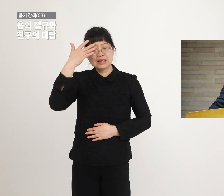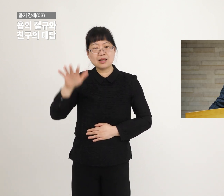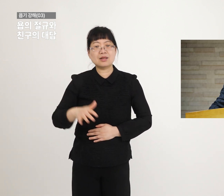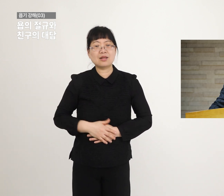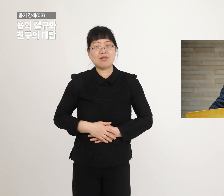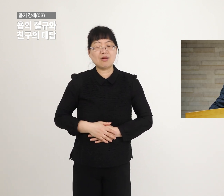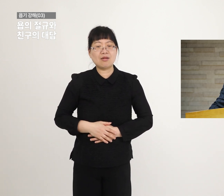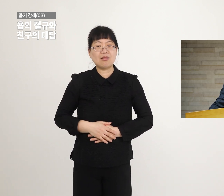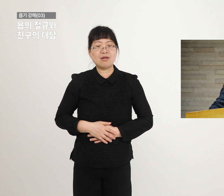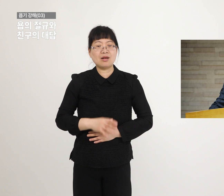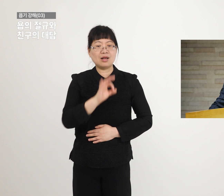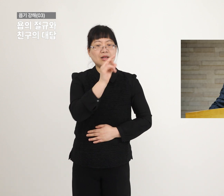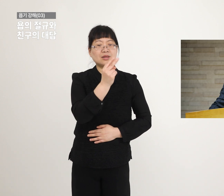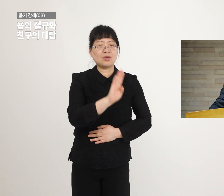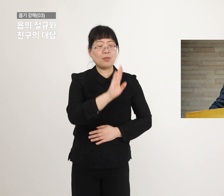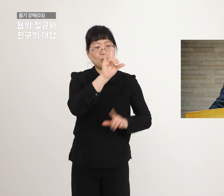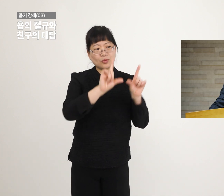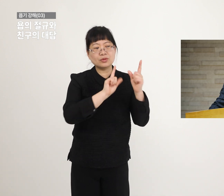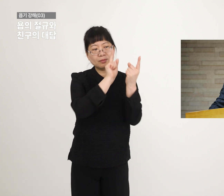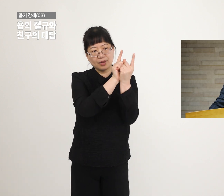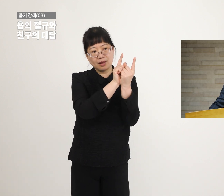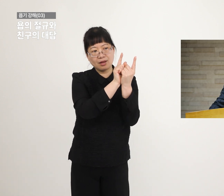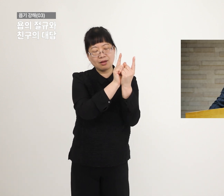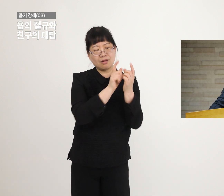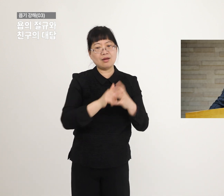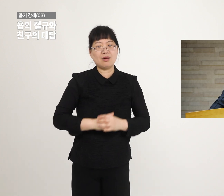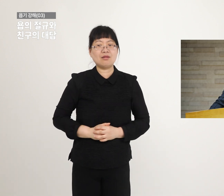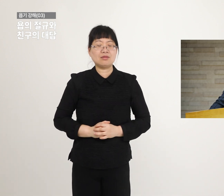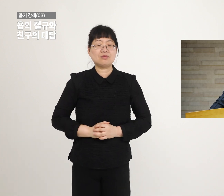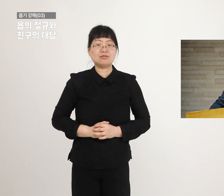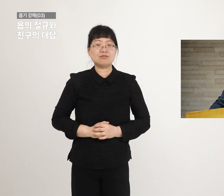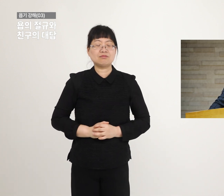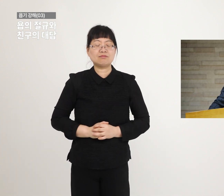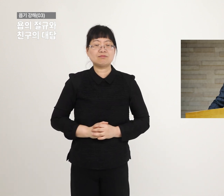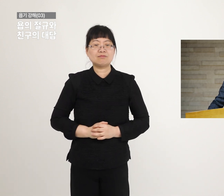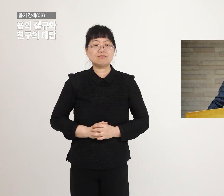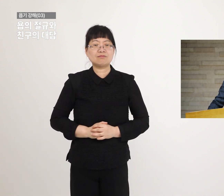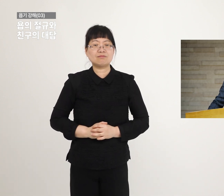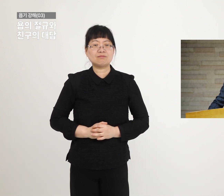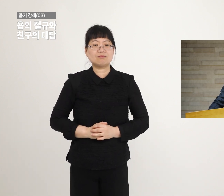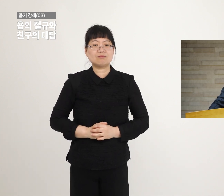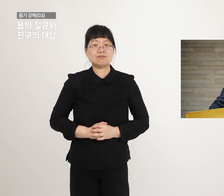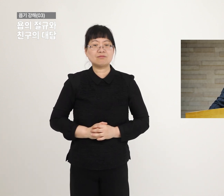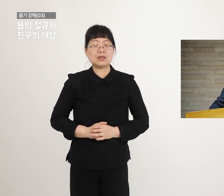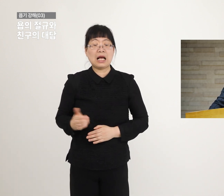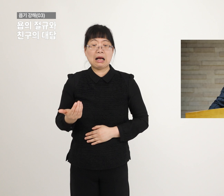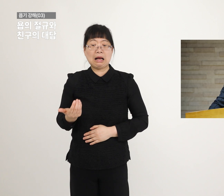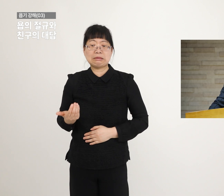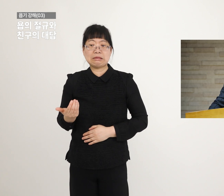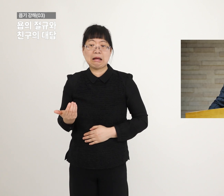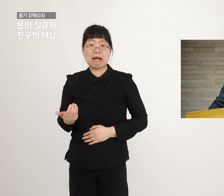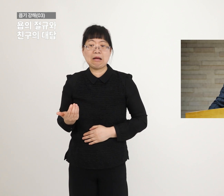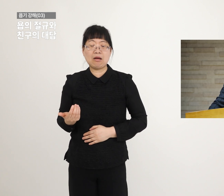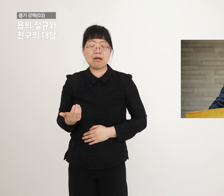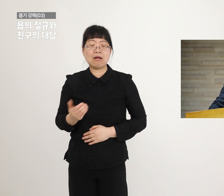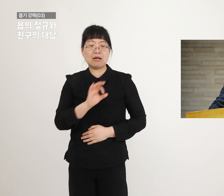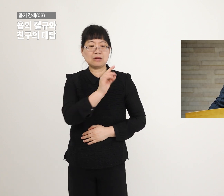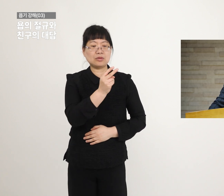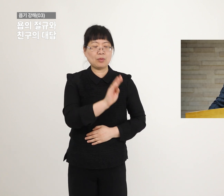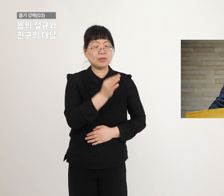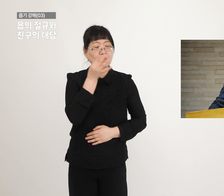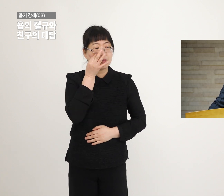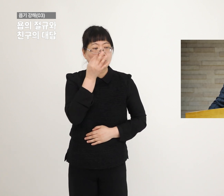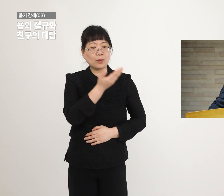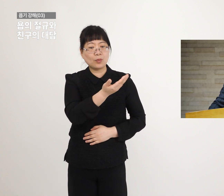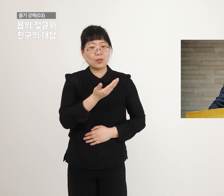낯선 욥의 모습을 만나게 돼요. 어떻게 낯선가 하면 앞서 그가 보여주었던